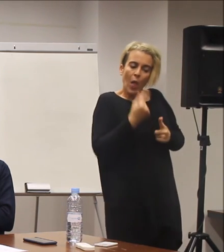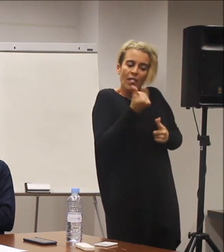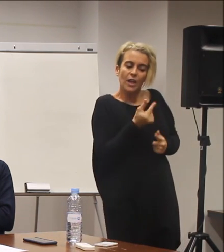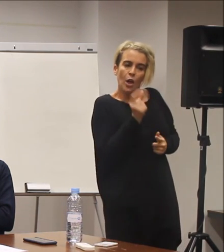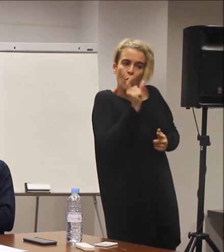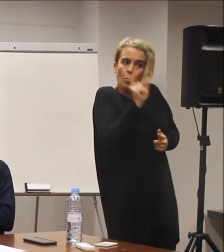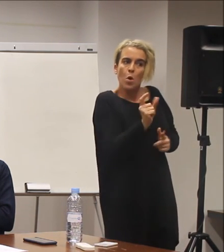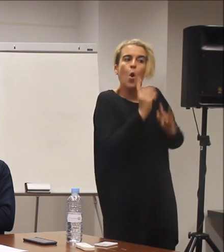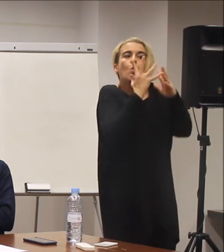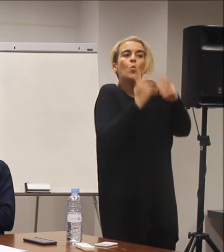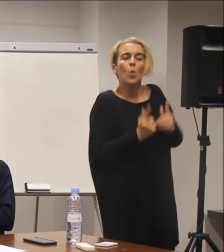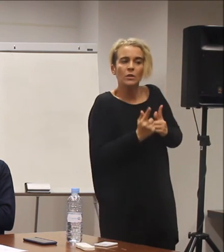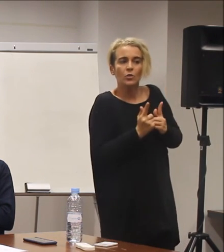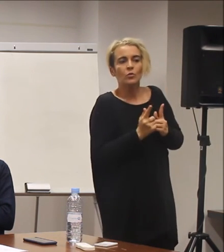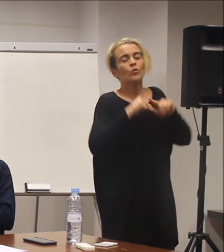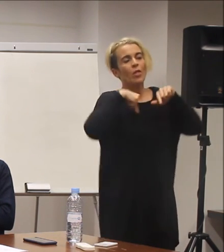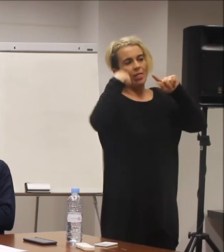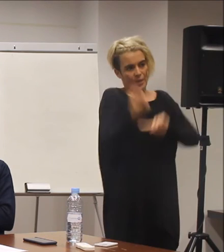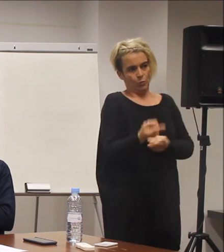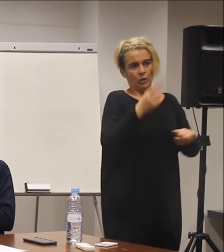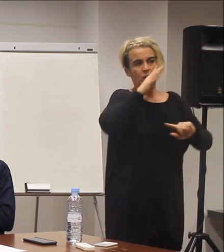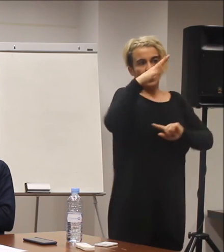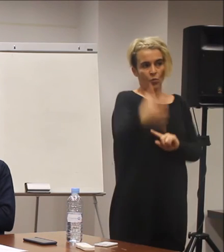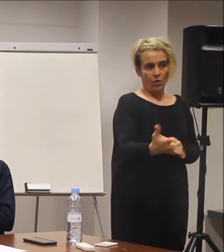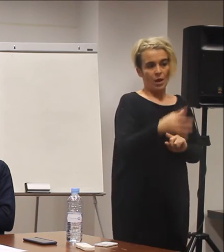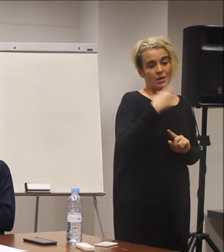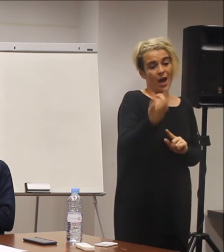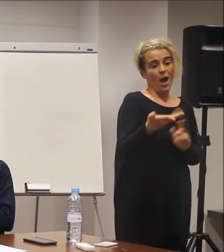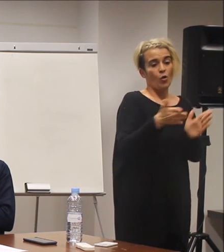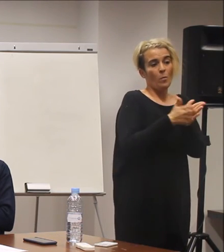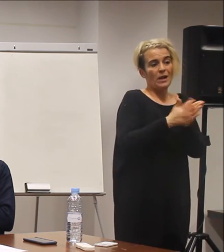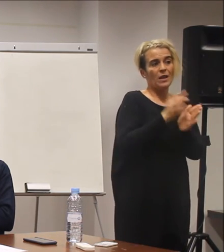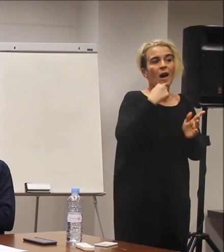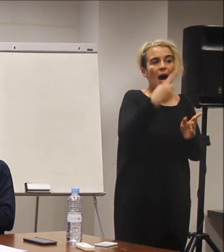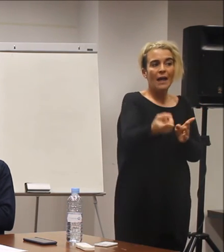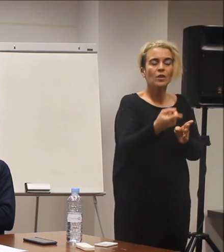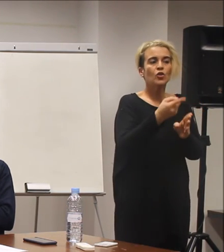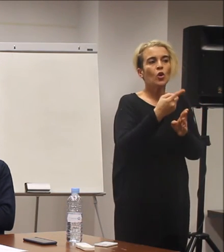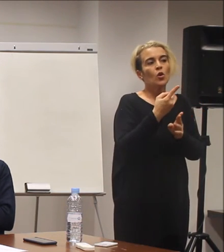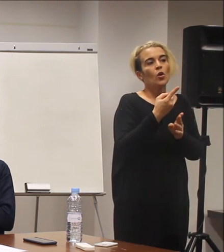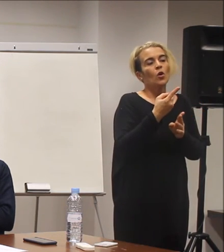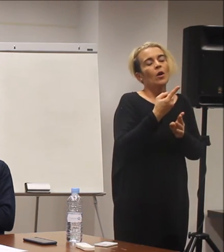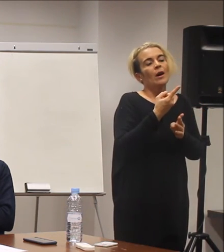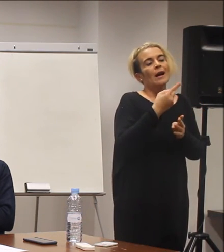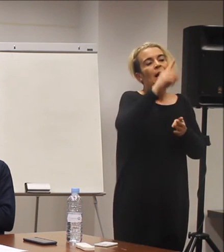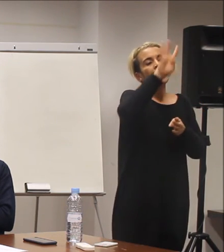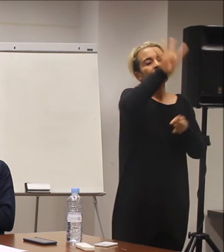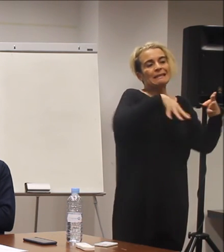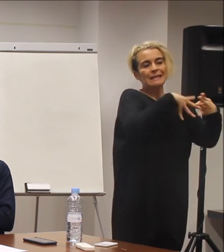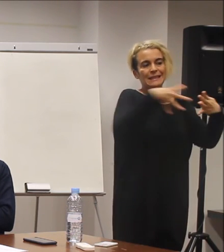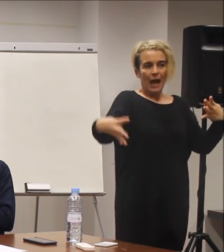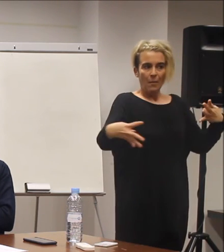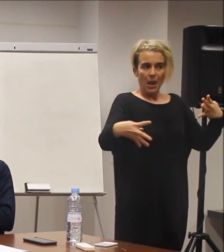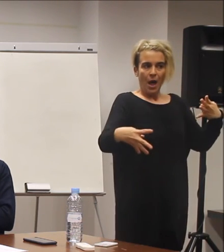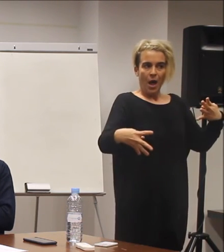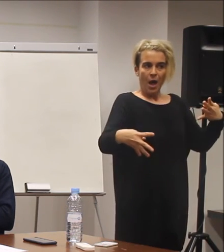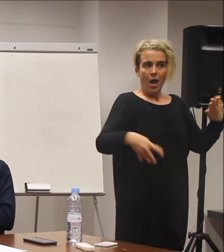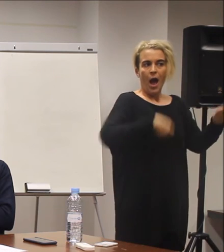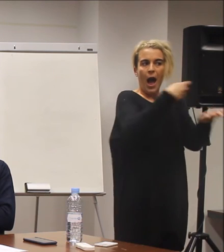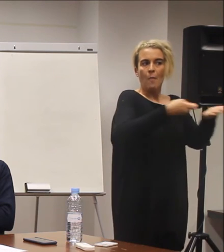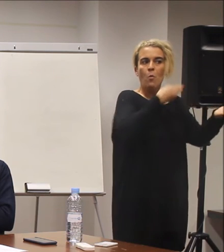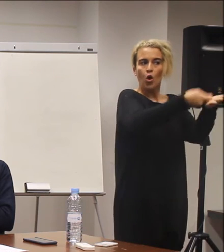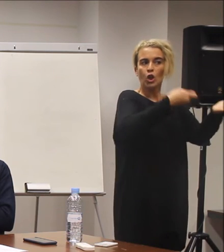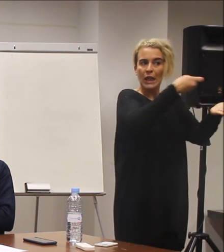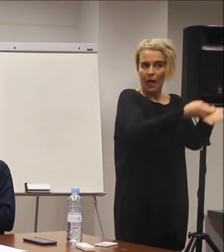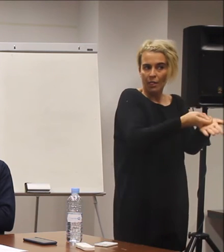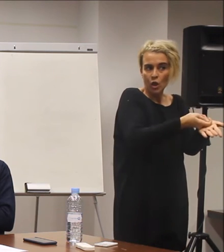pues entonces calcularlo. ¿Por qué? Porque, como bien ha dicho mi compañero, necesitáis una tabla de amortización. Y si son tablas normales, no